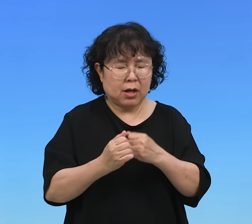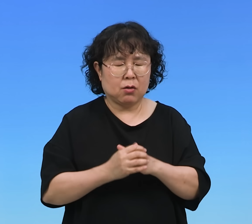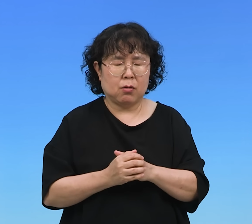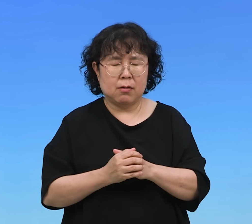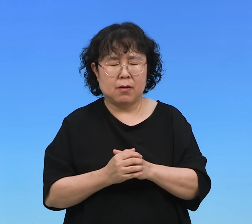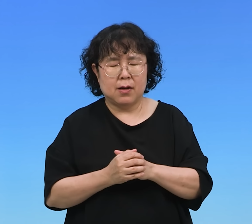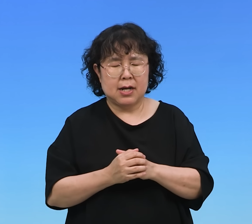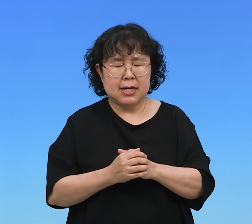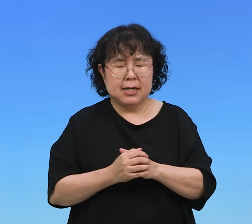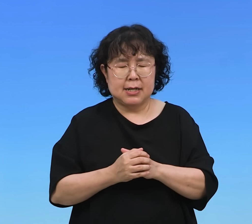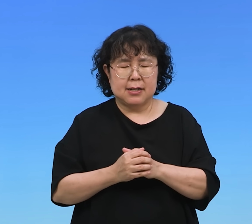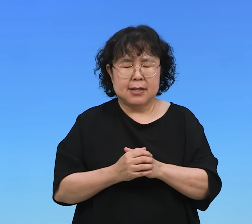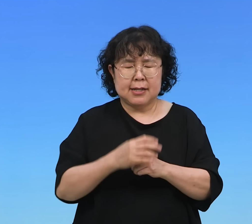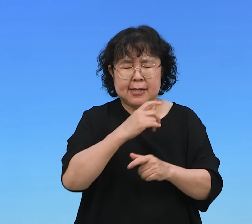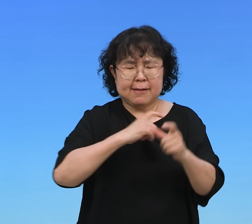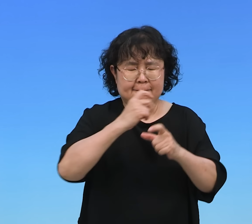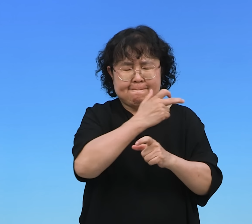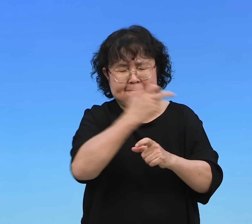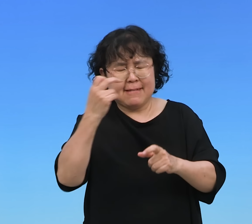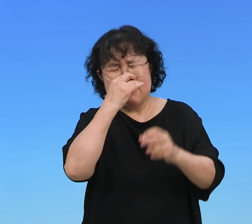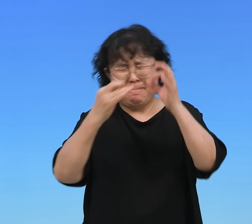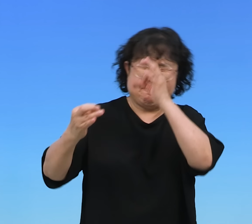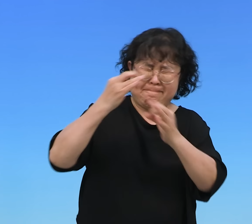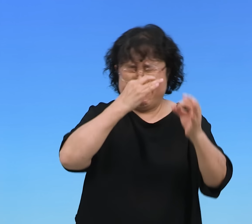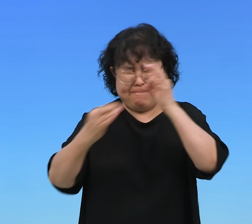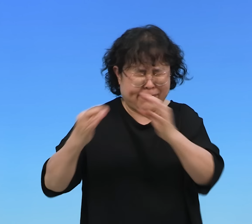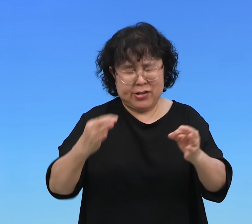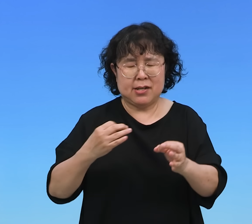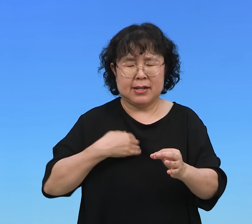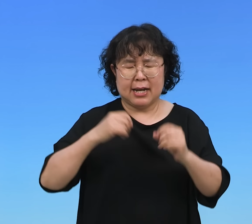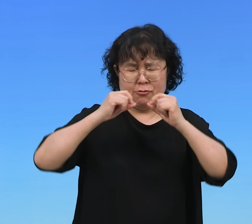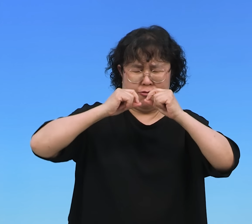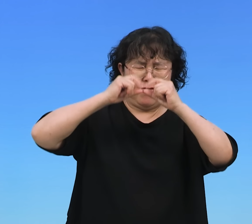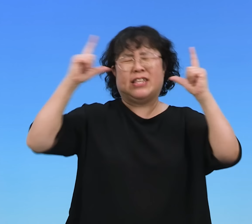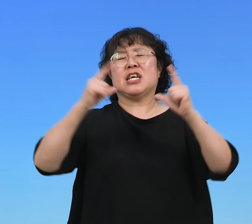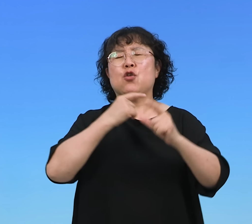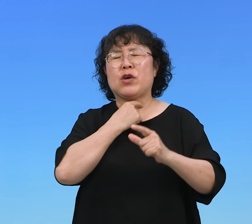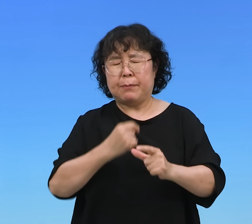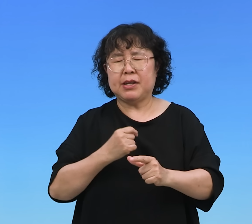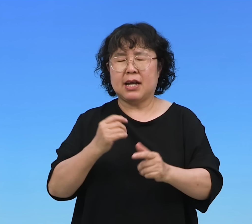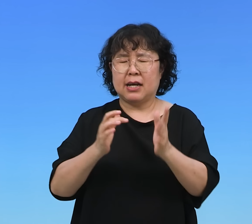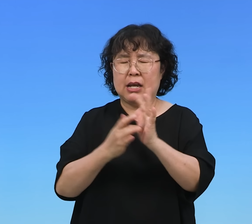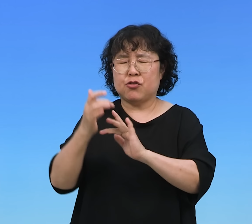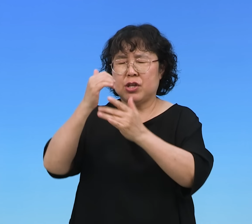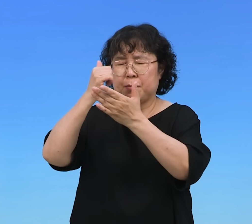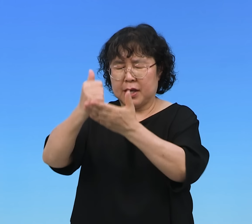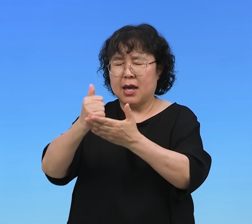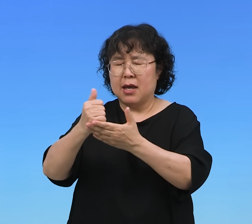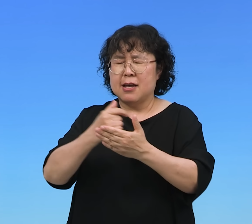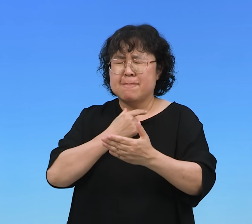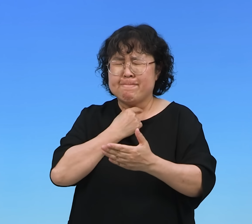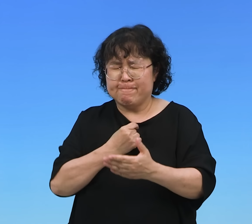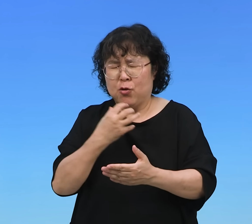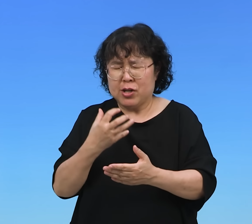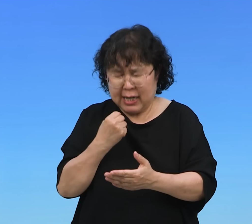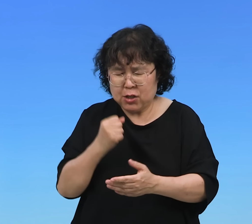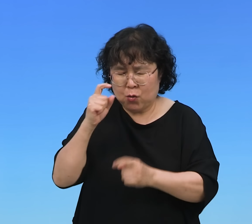굴하지 아니하고 더 크게 소리 질러 이르되 눈뜨기를 원합니다. 하나님, 소원을 가지고